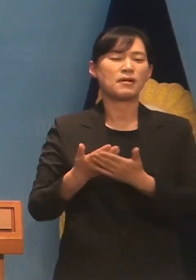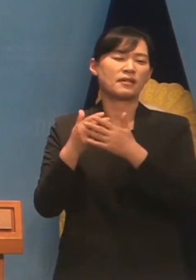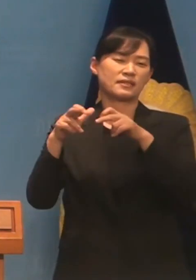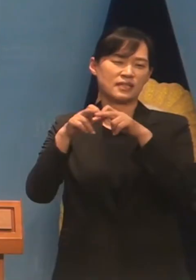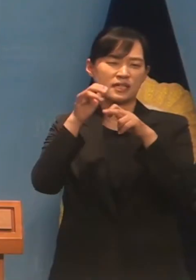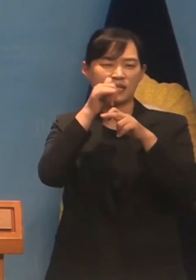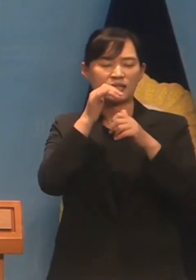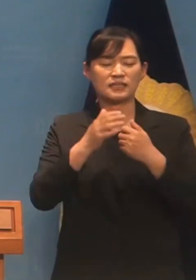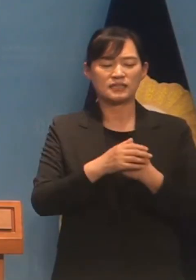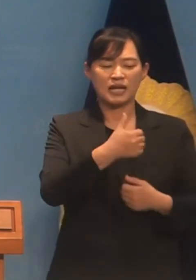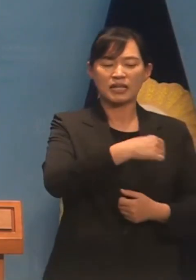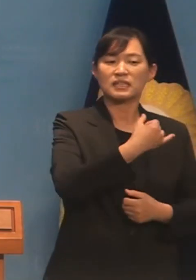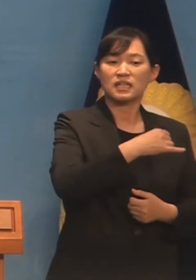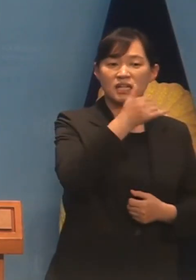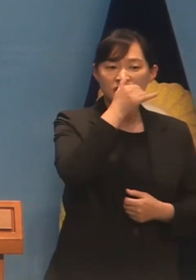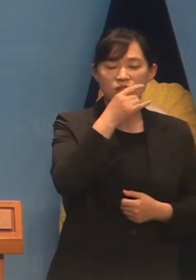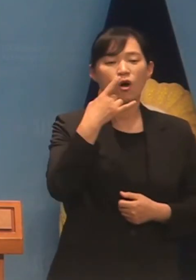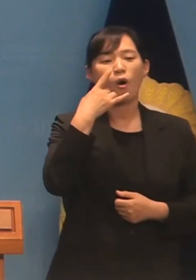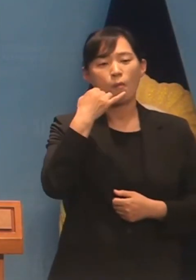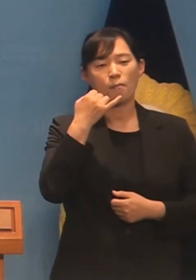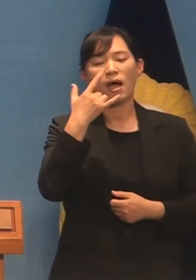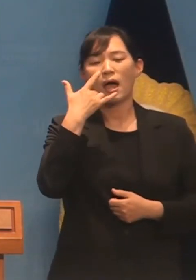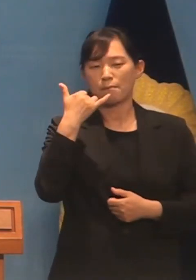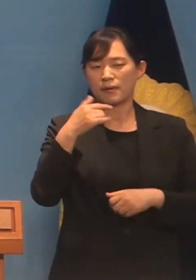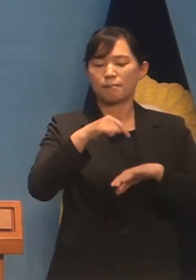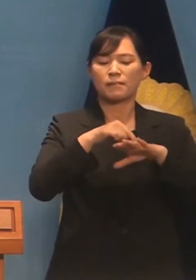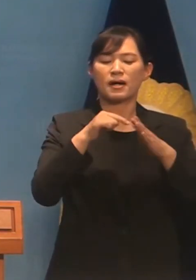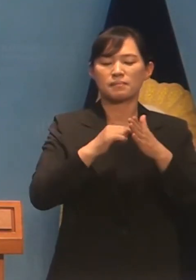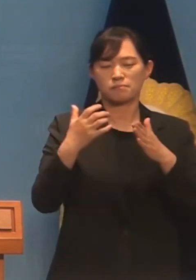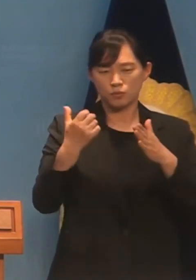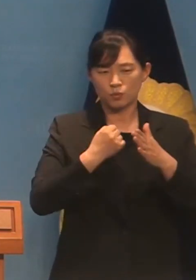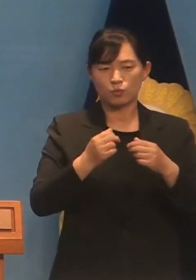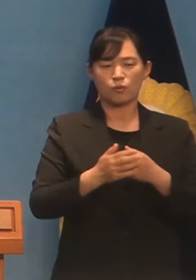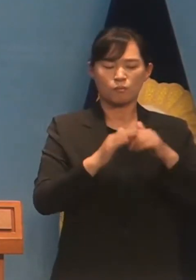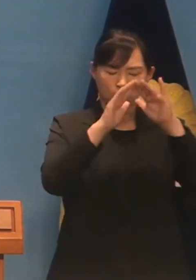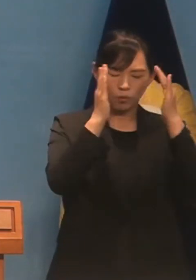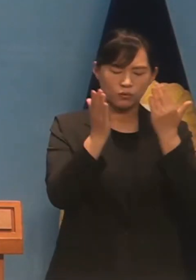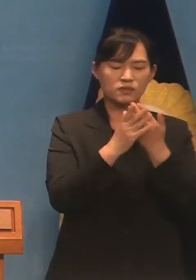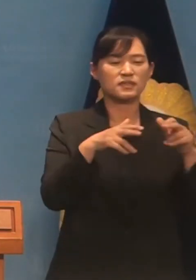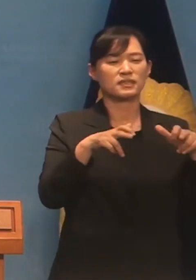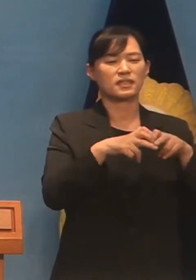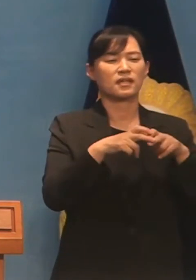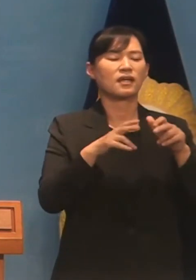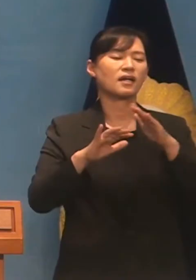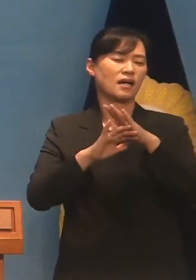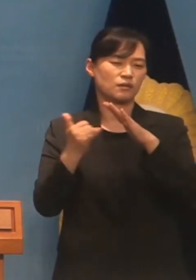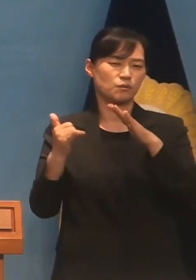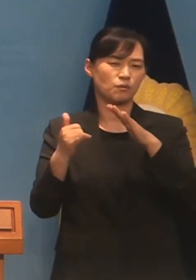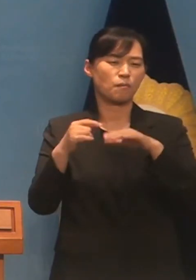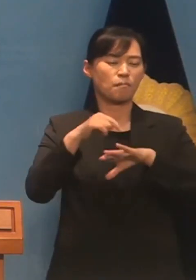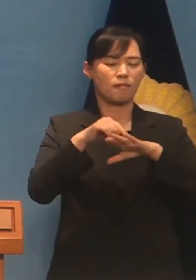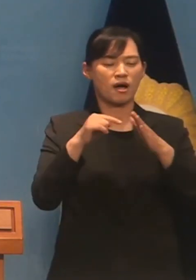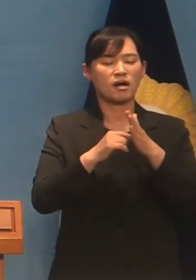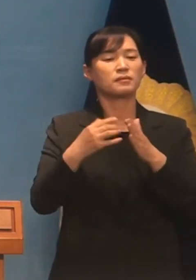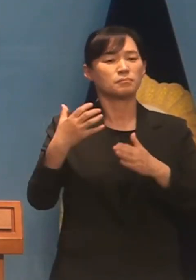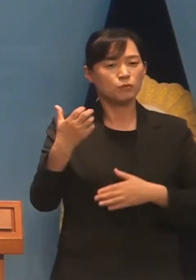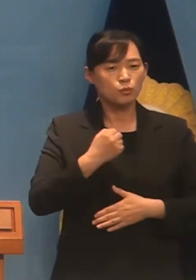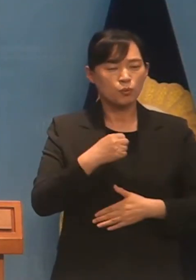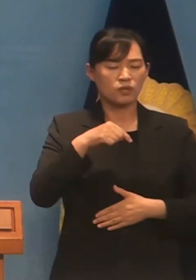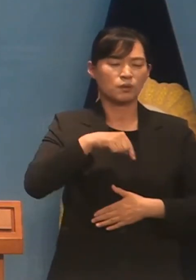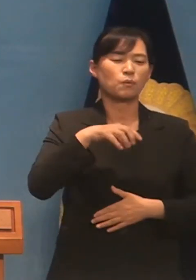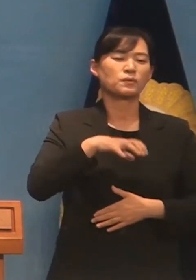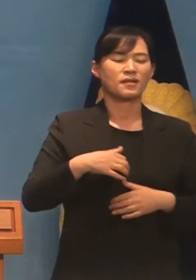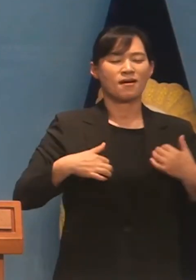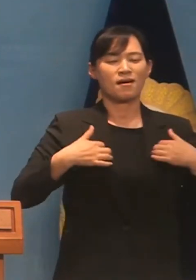장애를 가진 자녀를 둔 엄마, 아빠의 마음으로 그리고 모든 장애인 가족의 마음으로 이 자리에